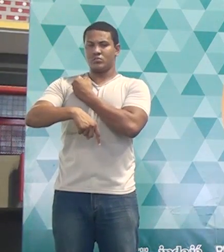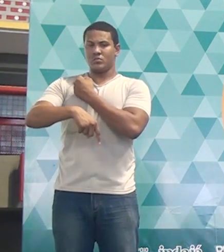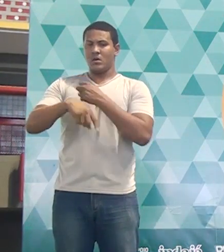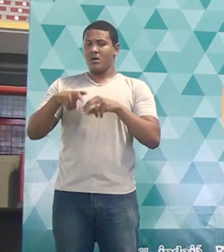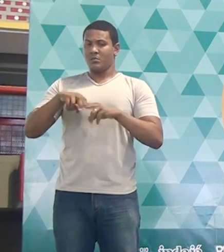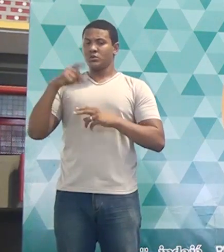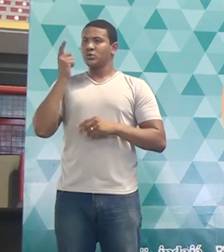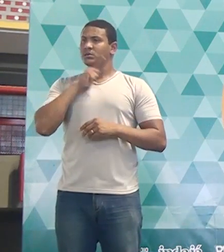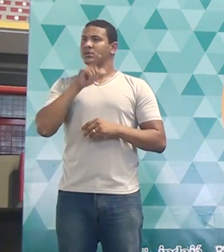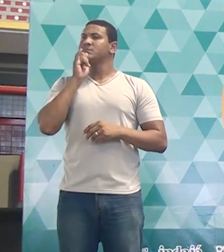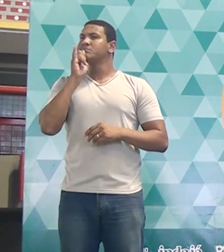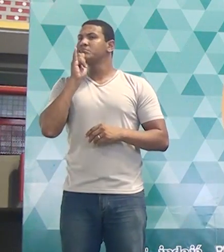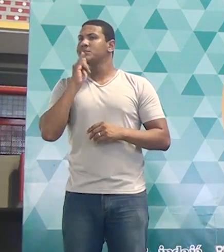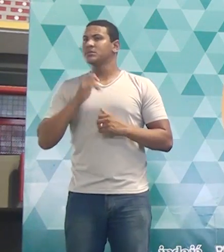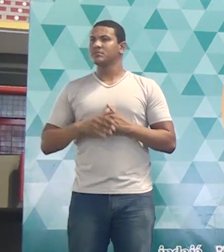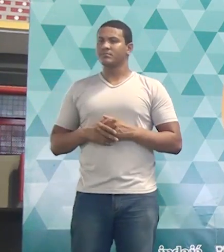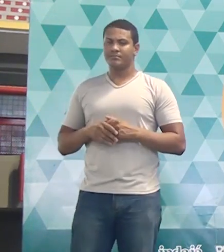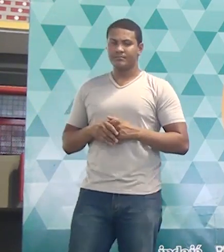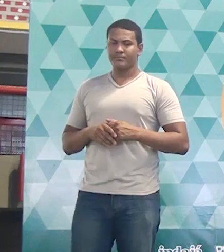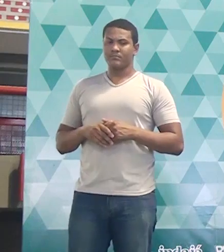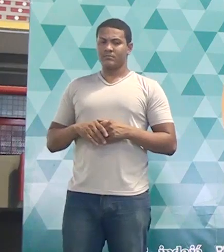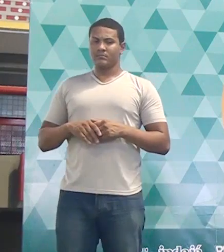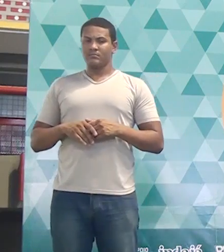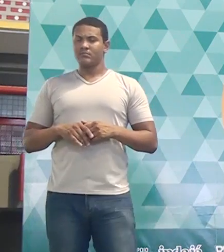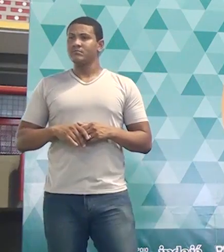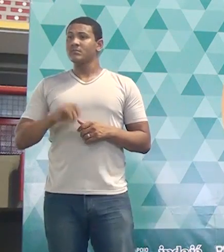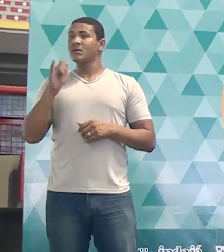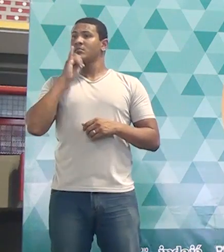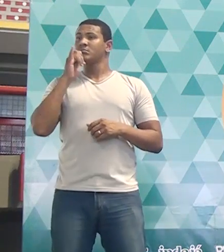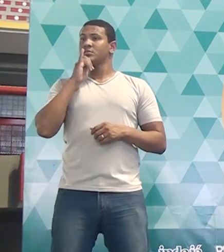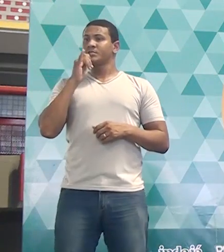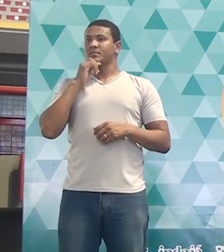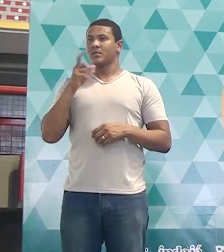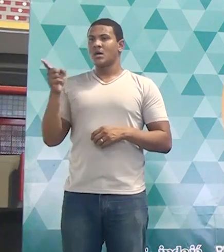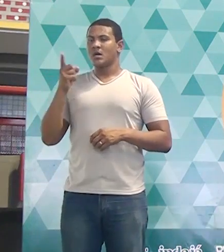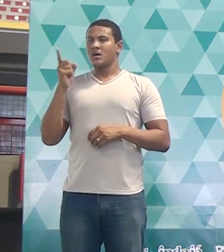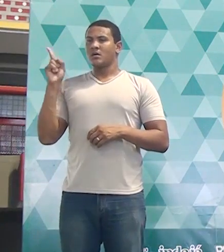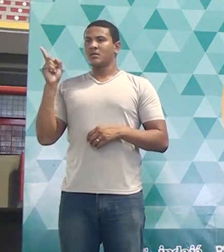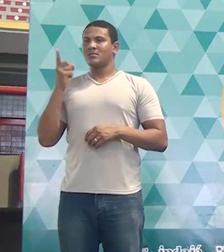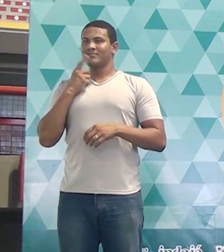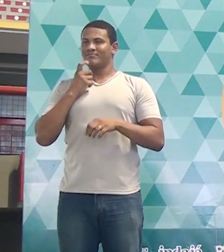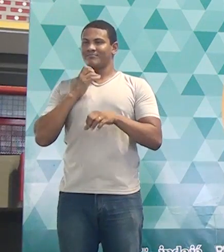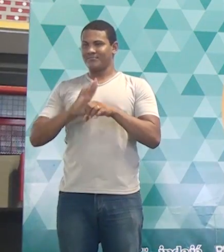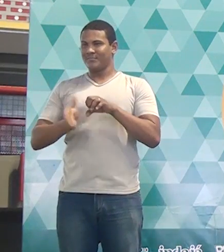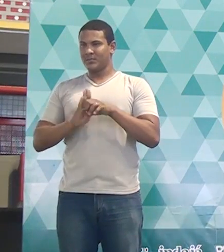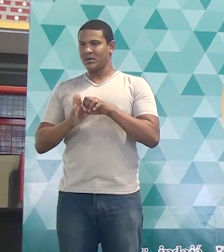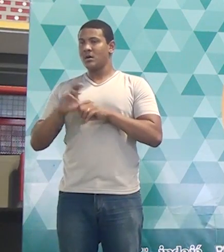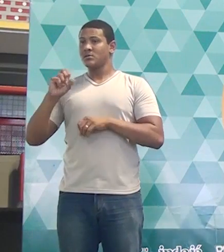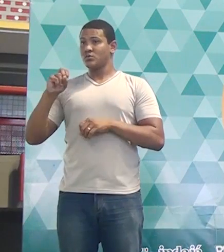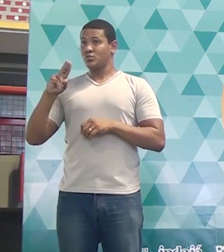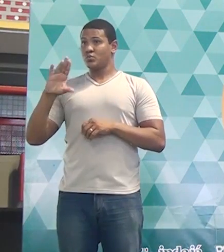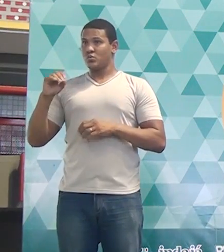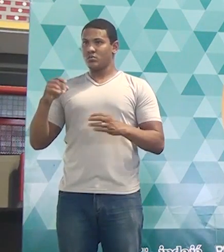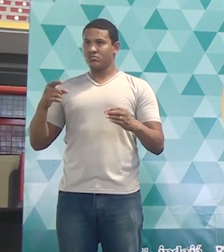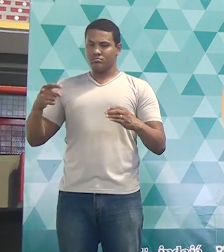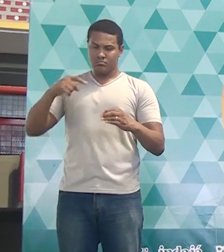Por exemplo, esse pHmetro foi mergulhado no suco de tomate. Pessoal, qual é o valor de pH que tem